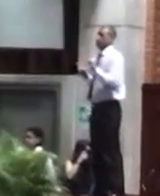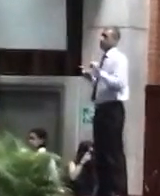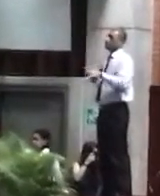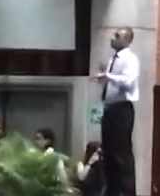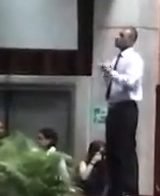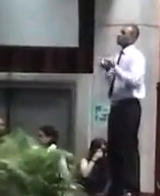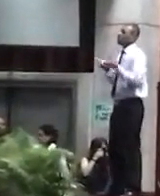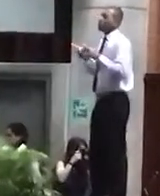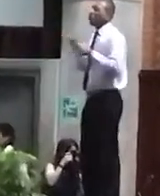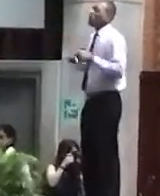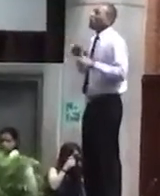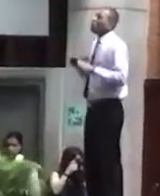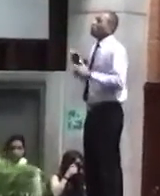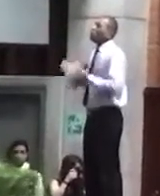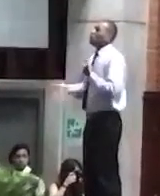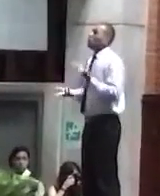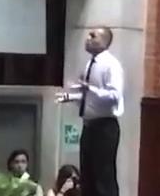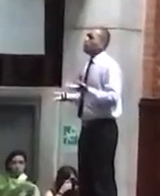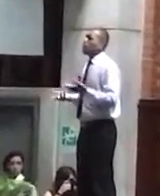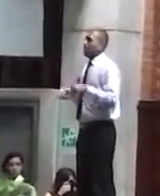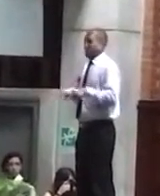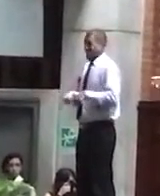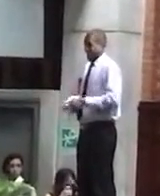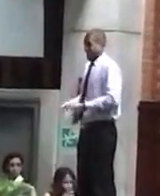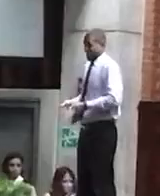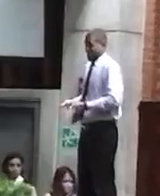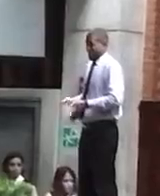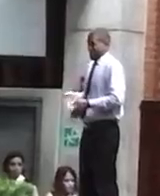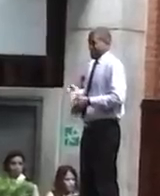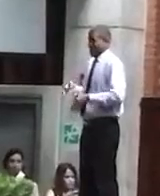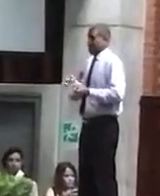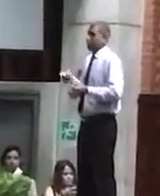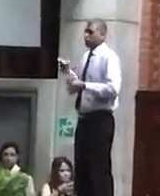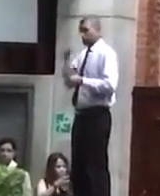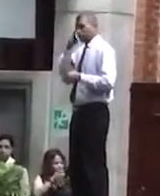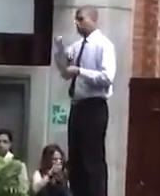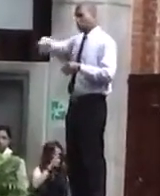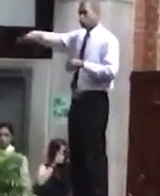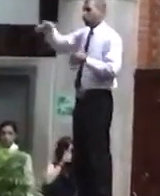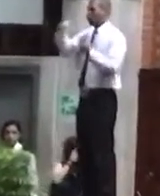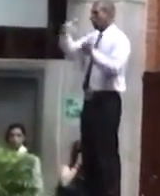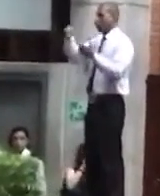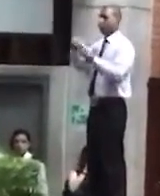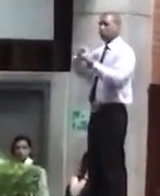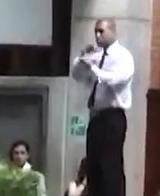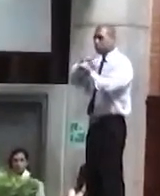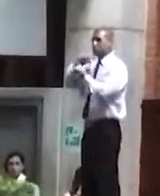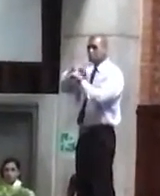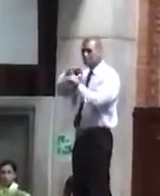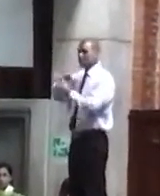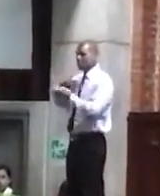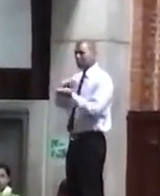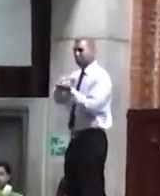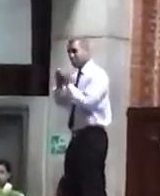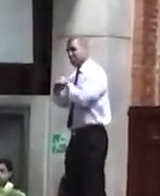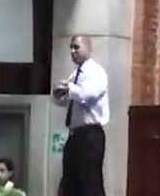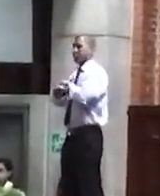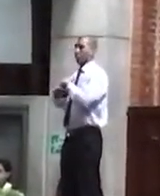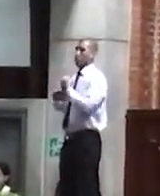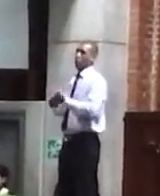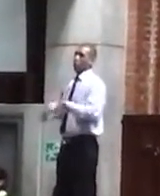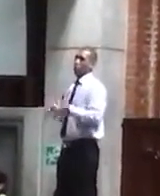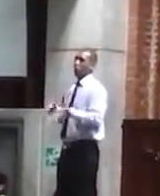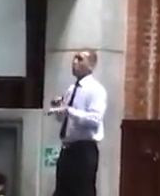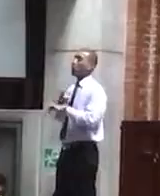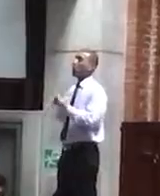que en este momento, y nos hacemos uno con ustedes en esta lucha, por cierto, lo dije al principio, hay